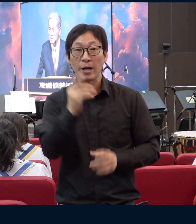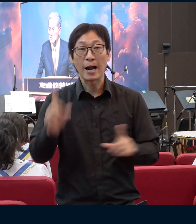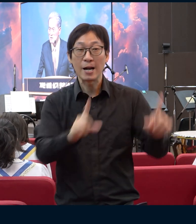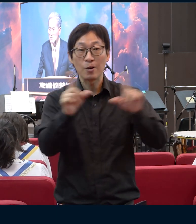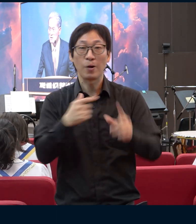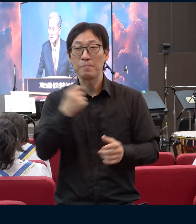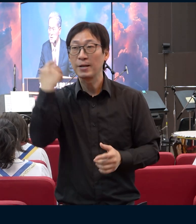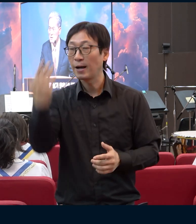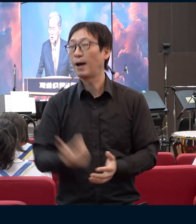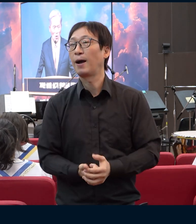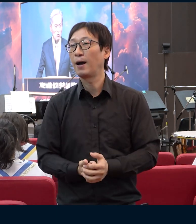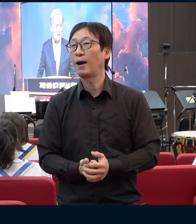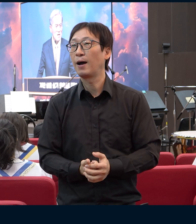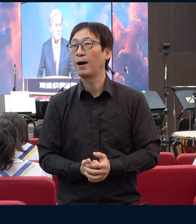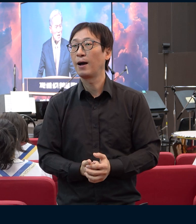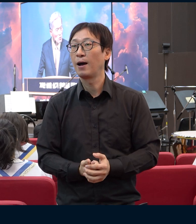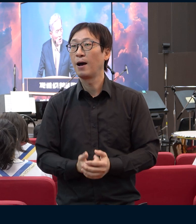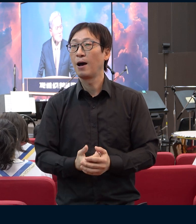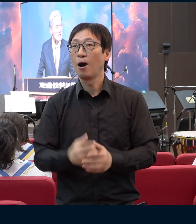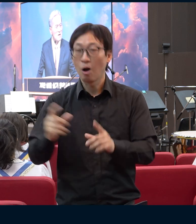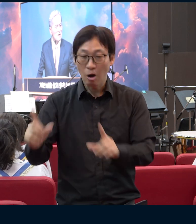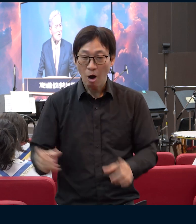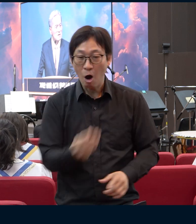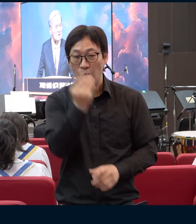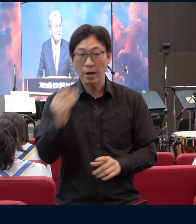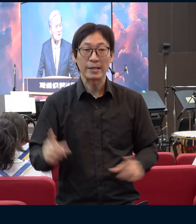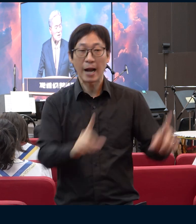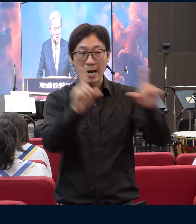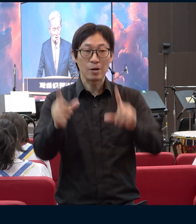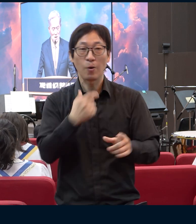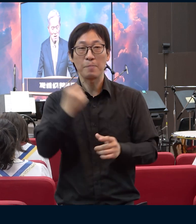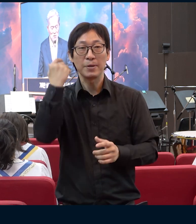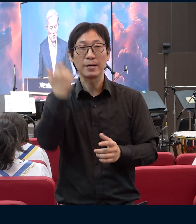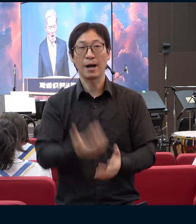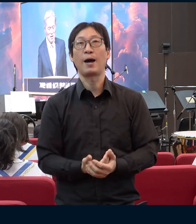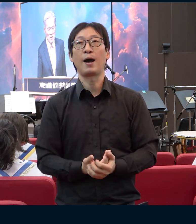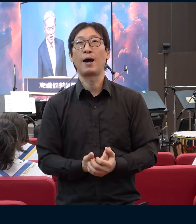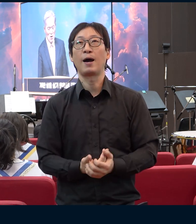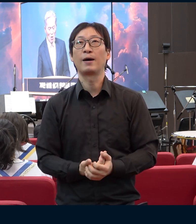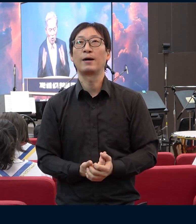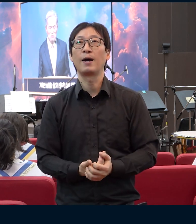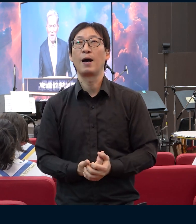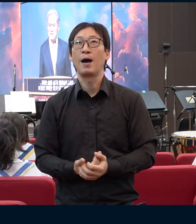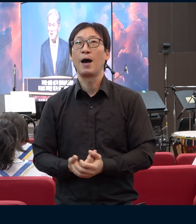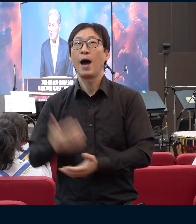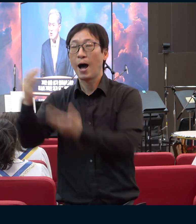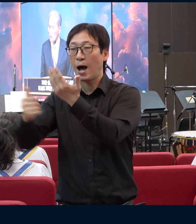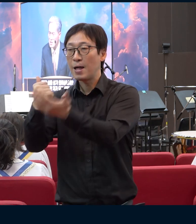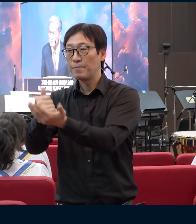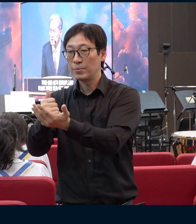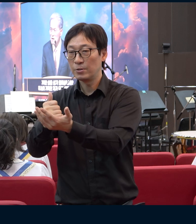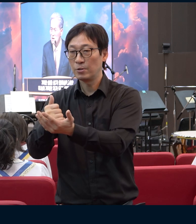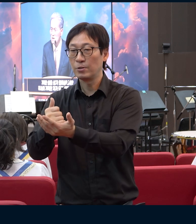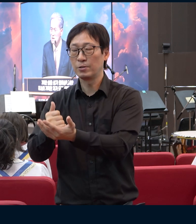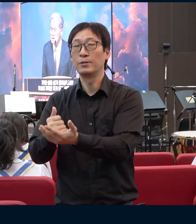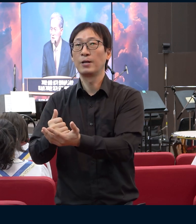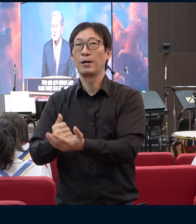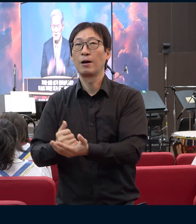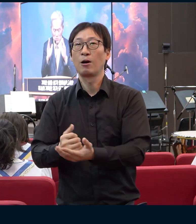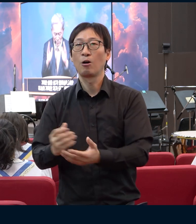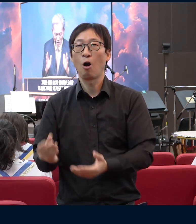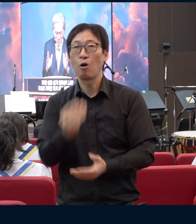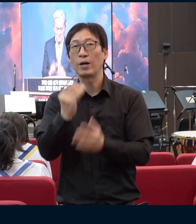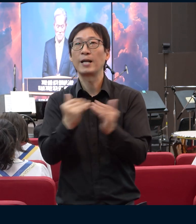거룩한 삶을 살기 원하십니까? 거룩한 삶을 살기 원하십니까? 우리 하나님의 거룩한 자가 되기를